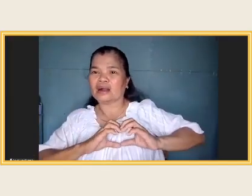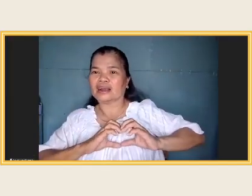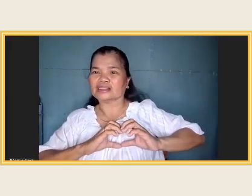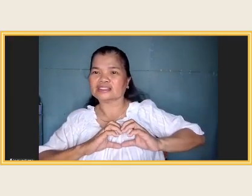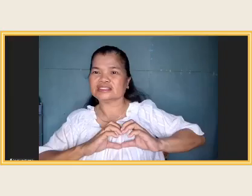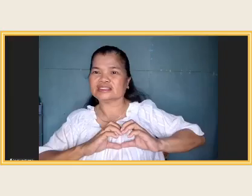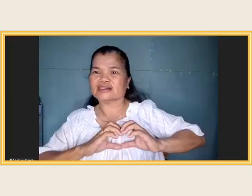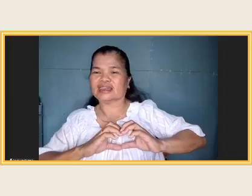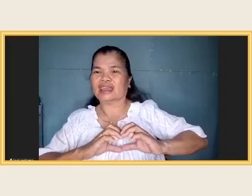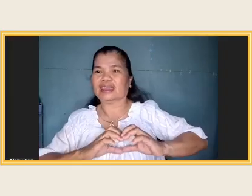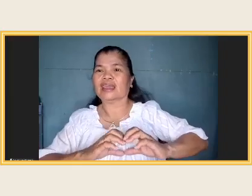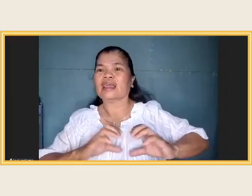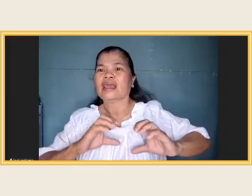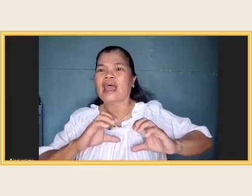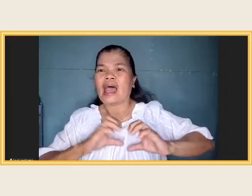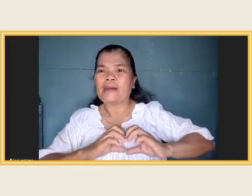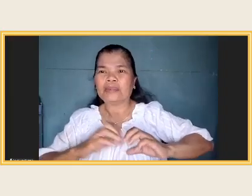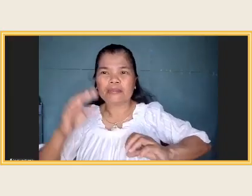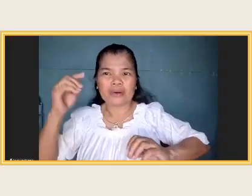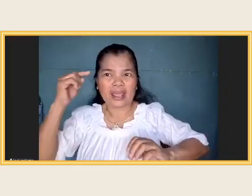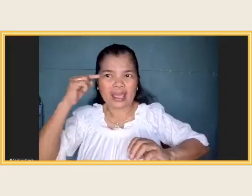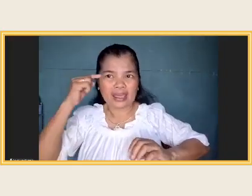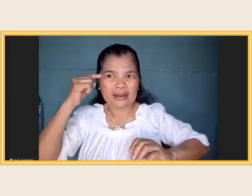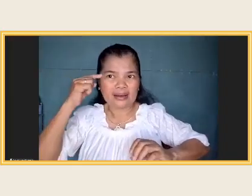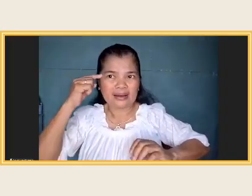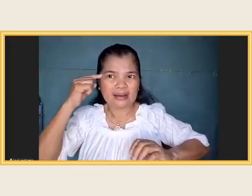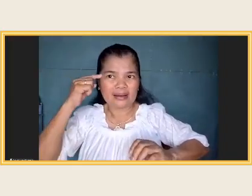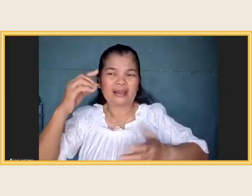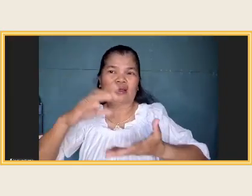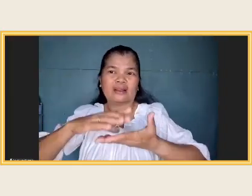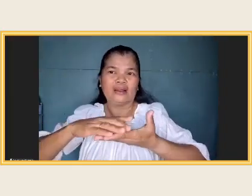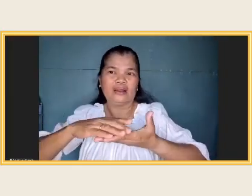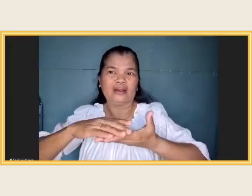Happy hearts. Happy brain